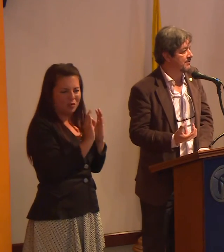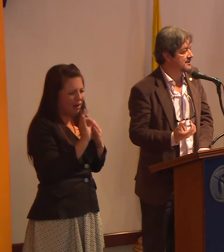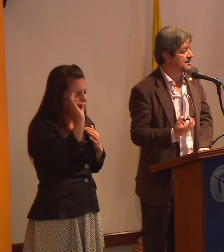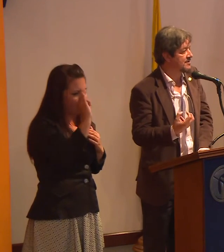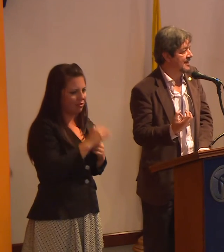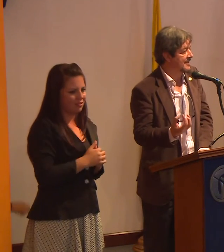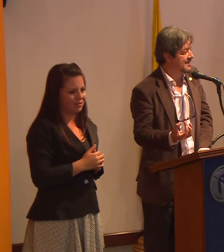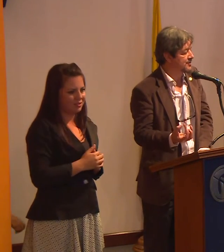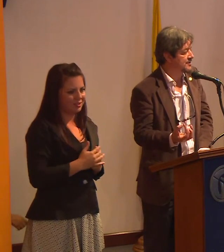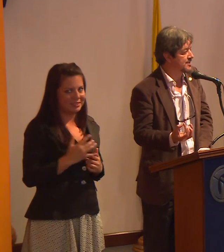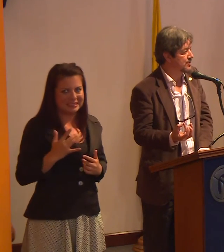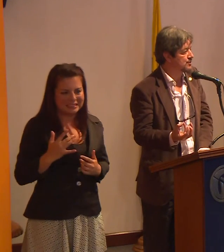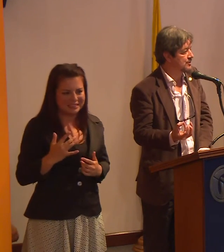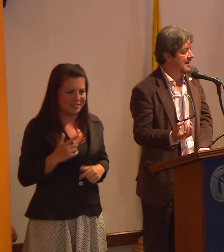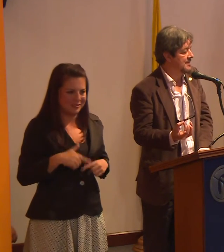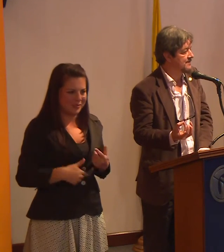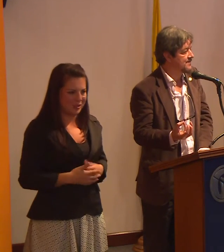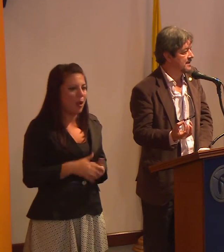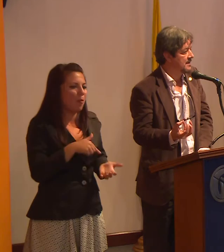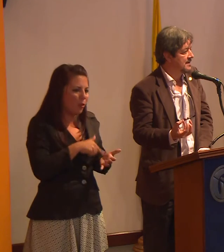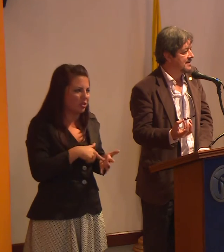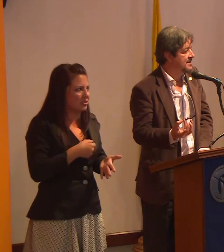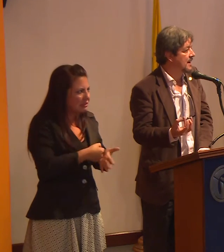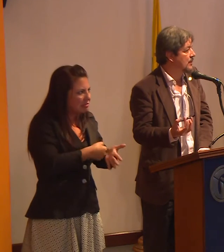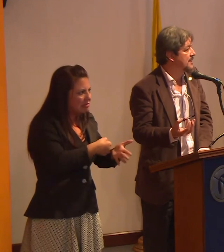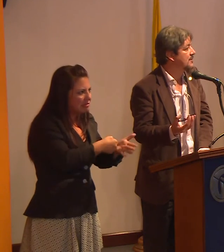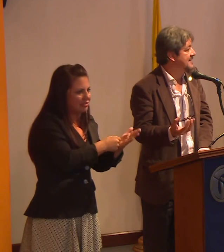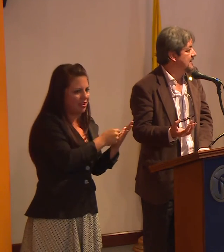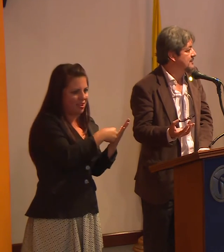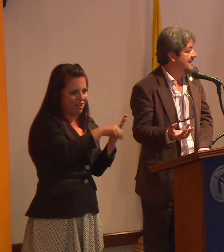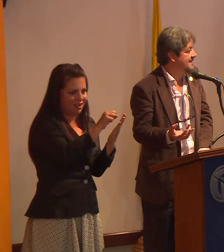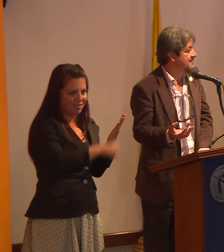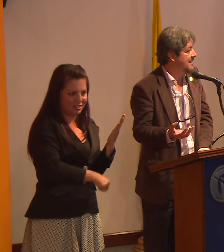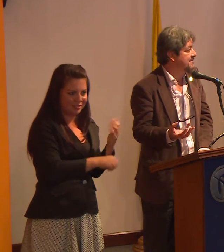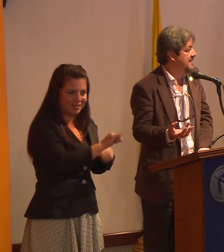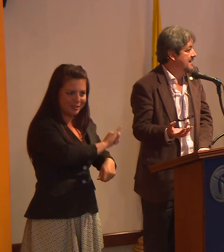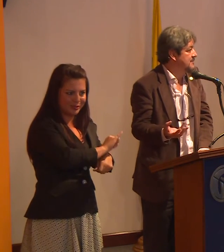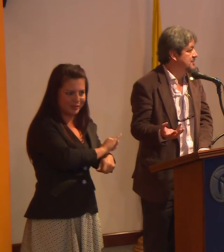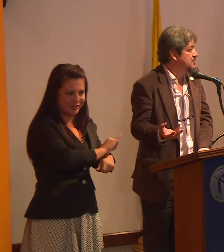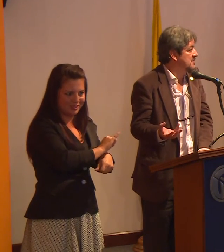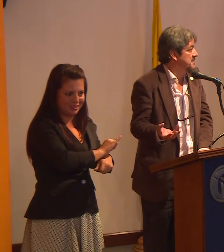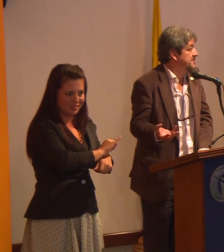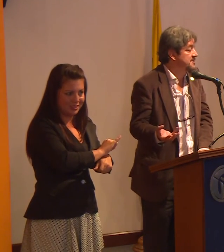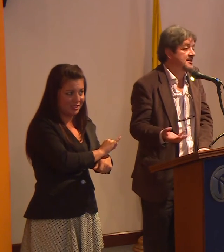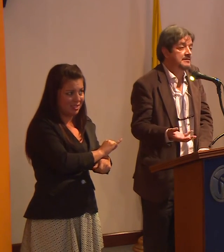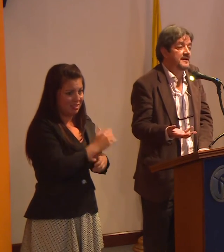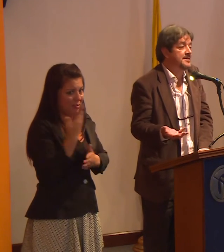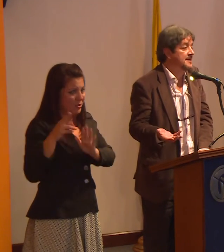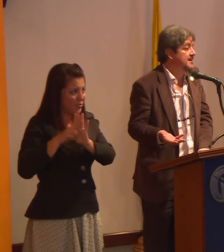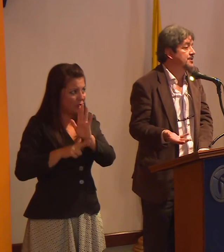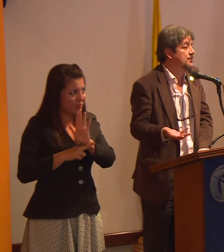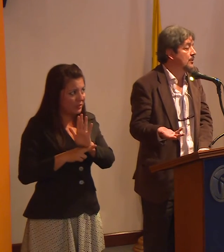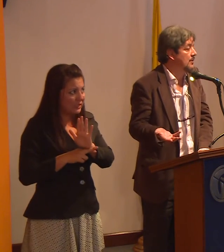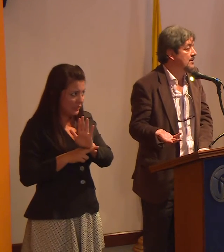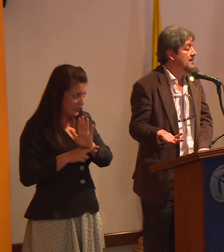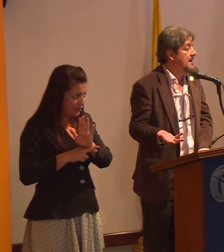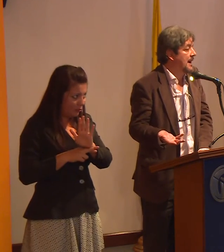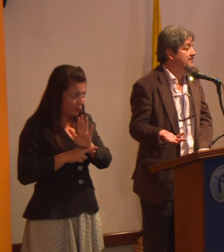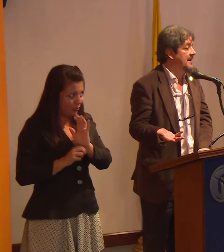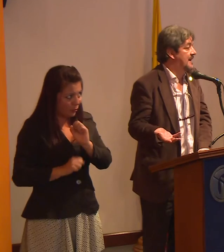vamos con el proceso de acreditación institucional y de acuerdo a esa normatividad miraremos en su momento si es pertinente o